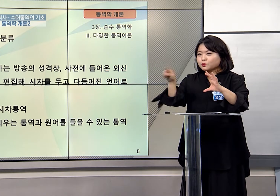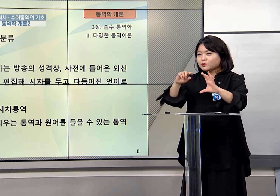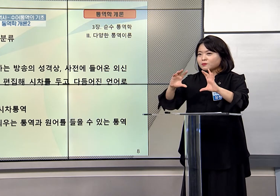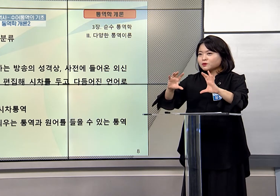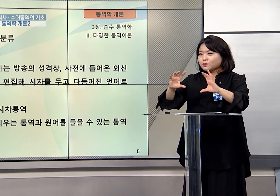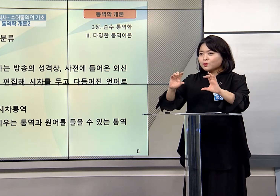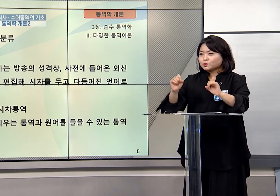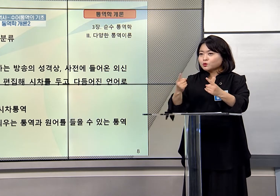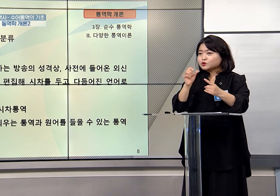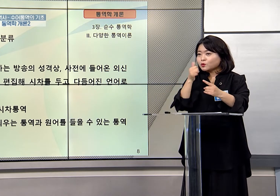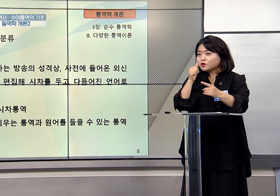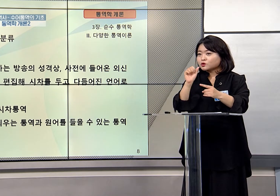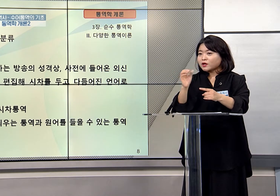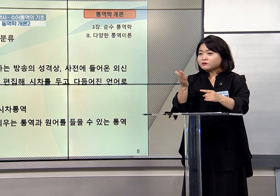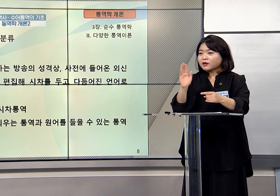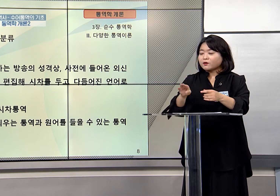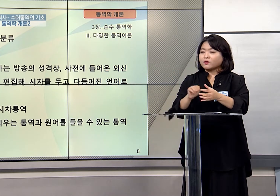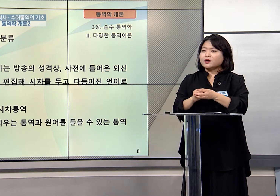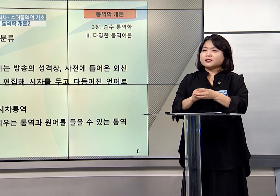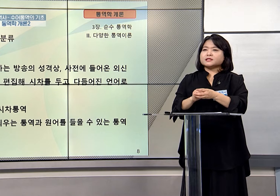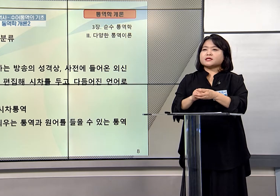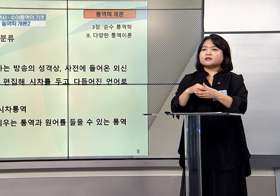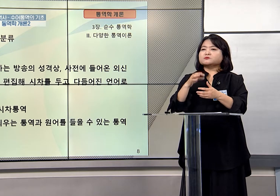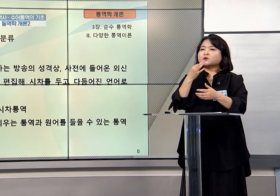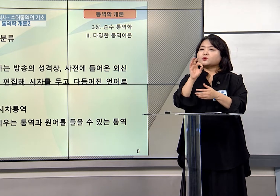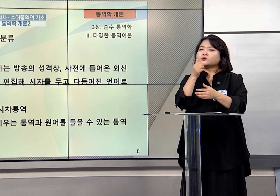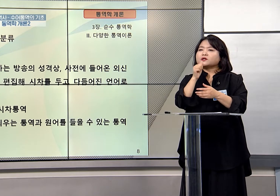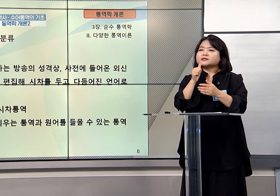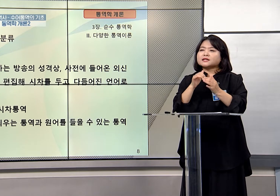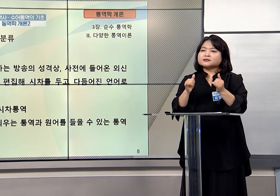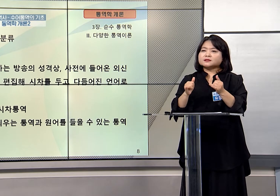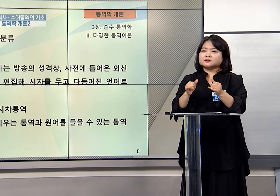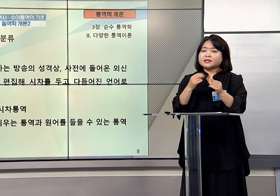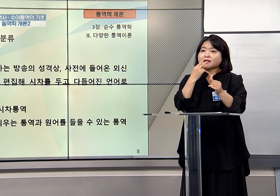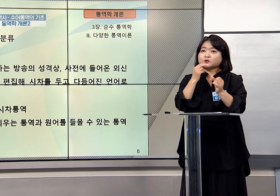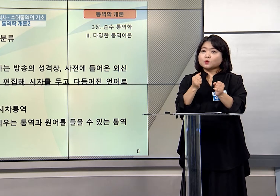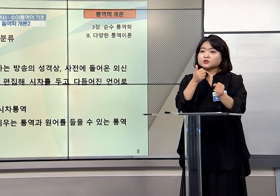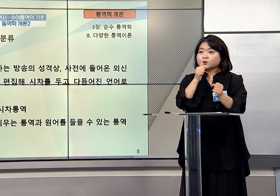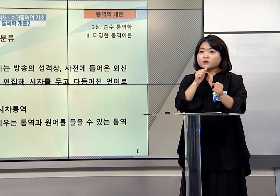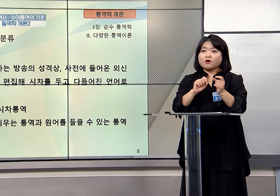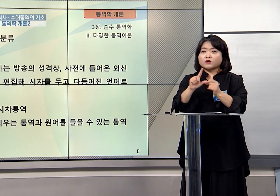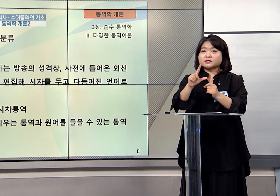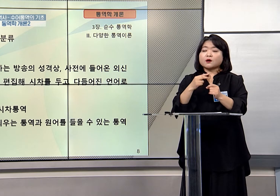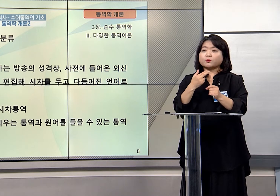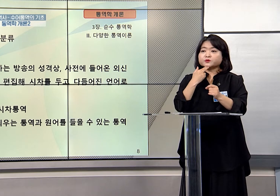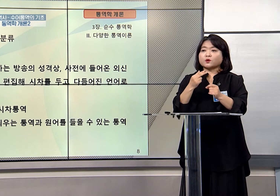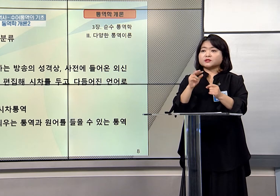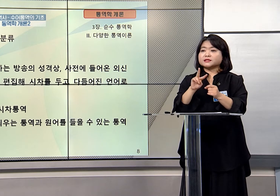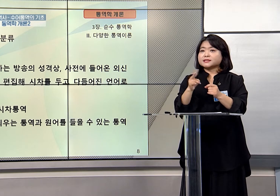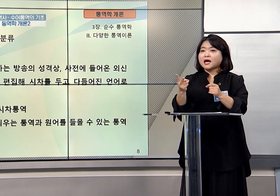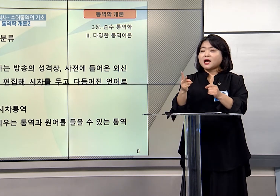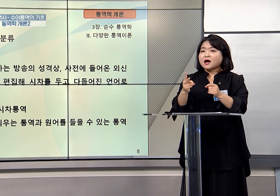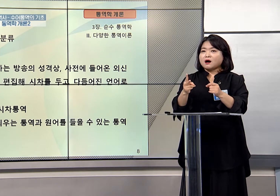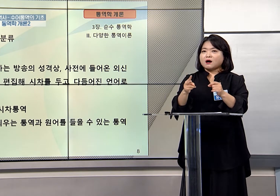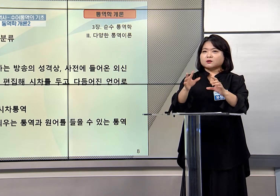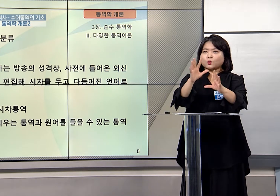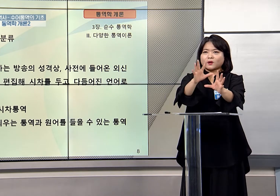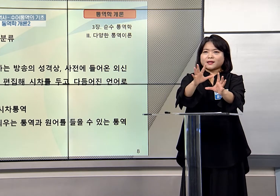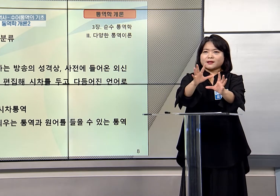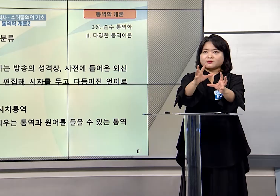동그라미로 동시 통역이 되는데요. 이제 음성 통역사들은 생동시 통역 거의 잘 없죠. 시차 녹화된